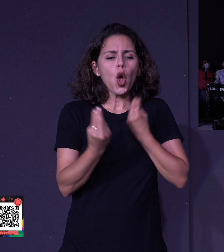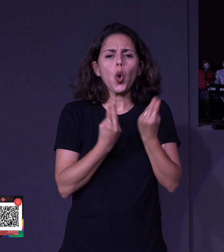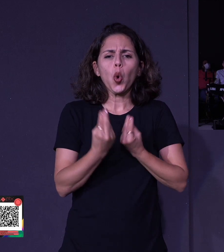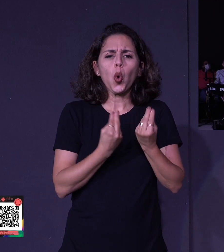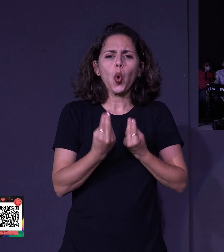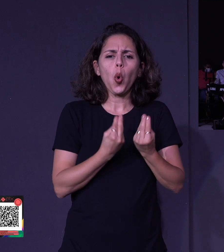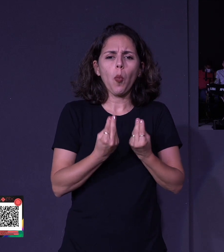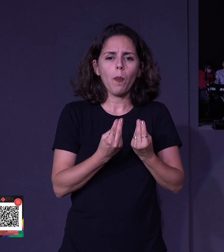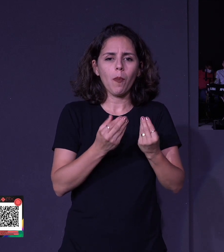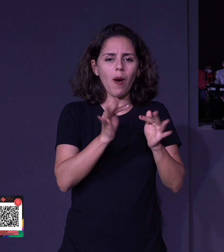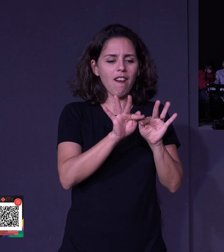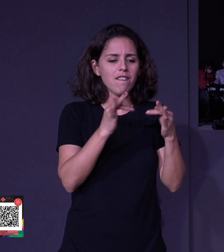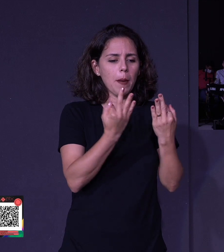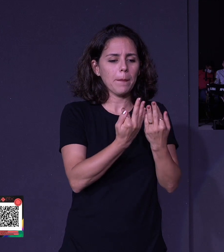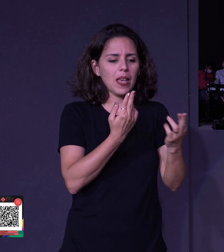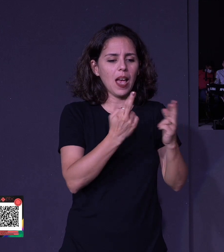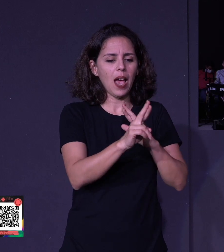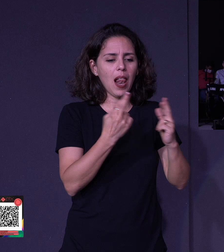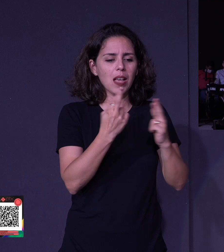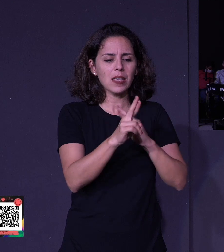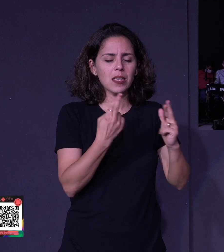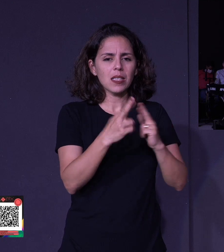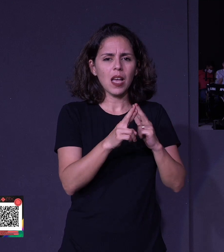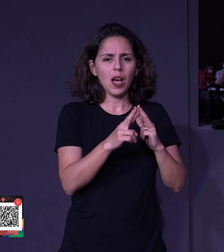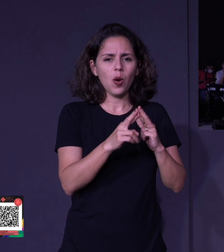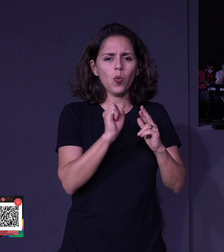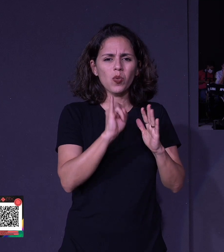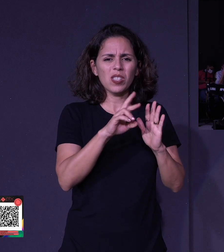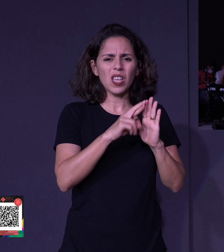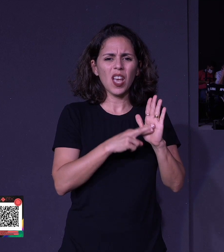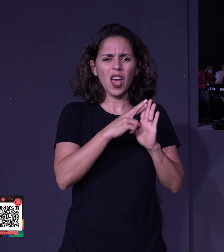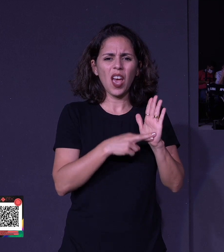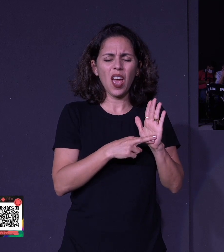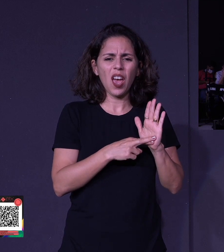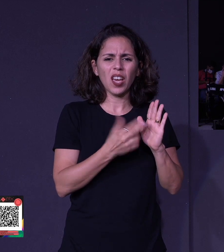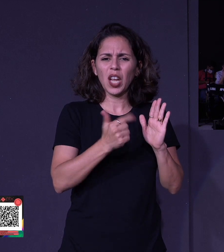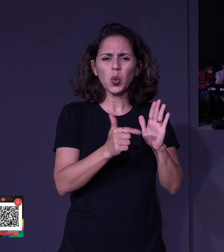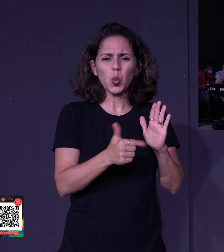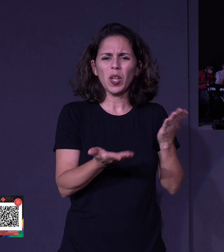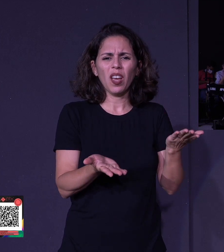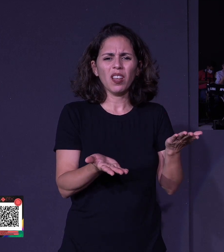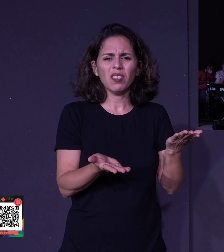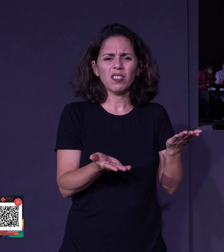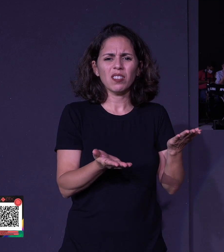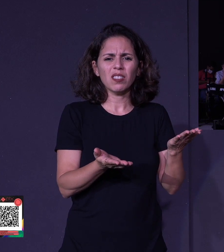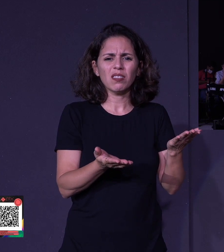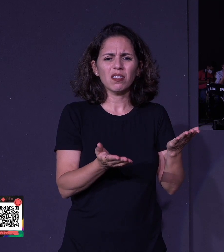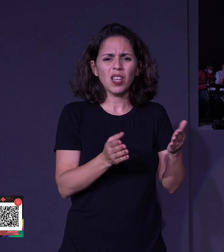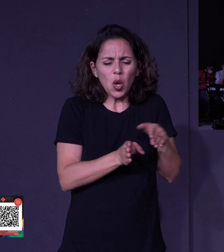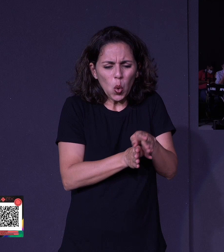família sem que haja normas e princípios que regulem e orientem o tratamento mútuo dentro desse contexto